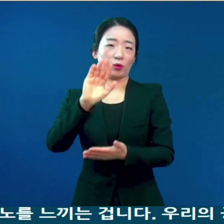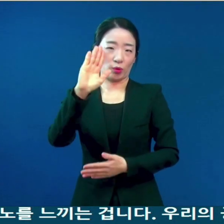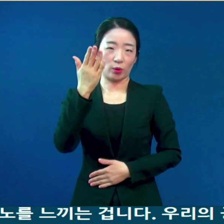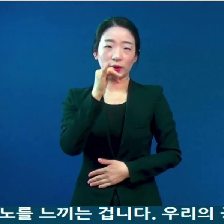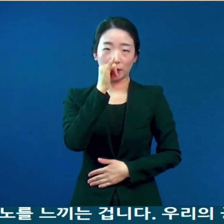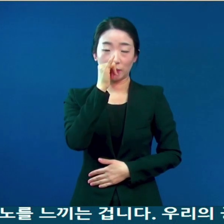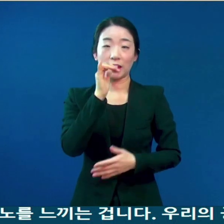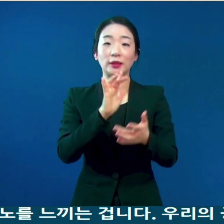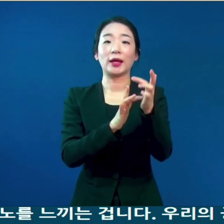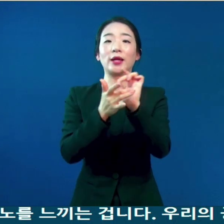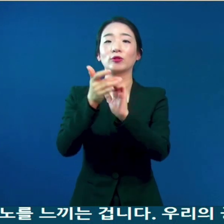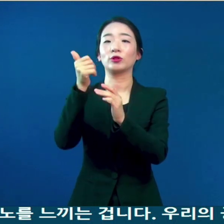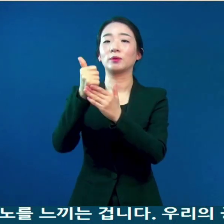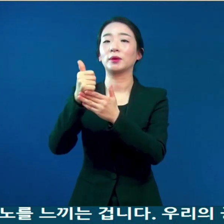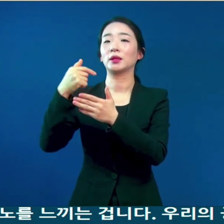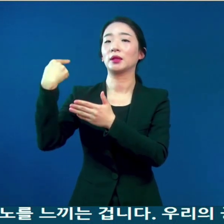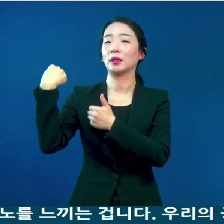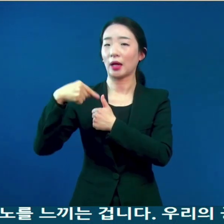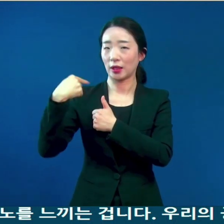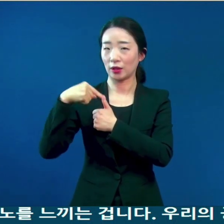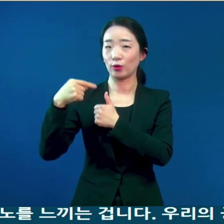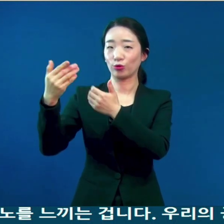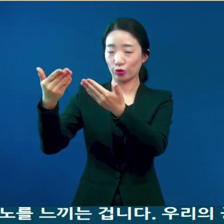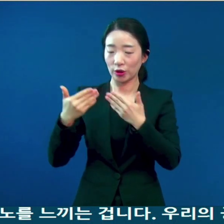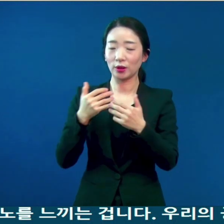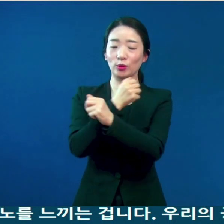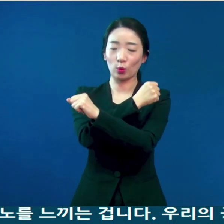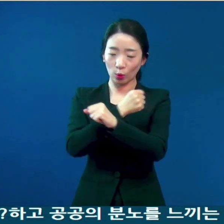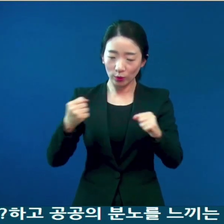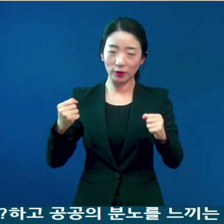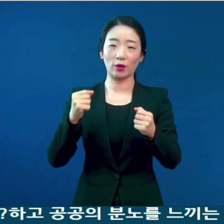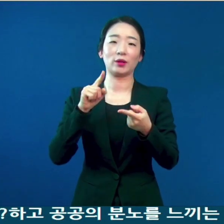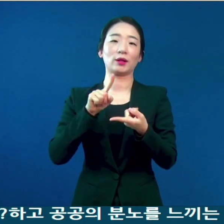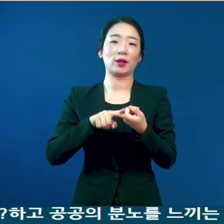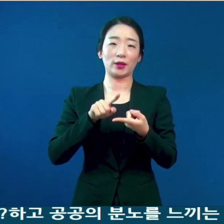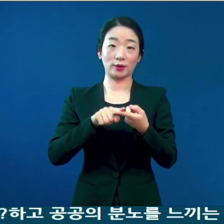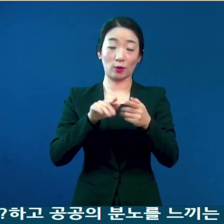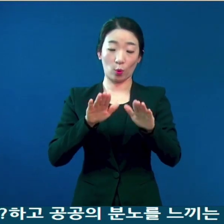예수님께서 우리에게 가르쳐주신 용서의 여러 가지 부분들을 오늘 본문을 통해서